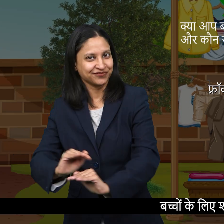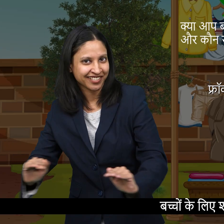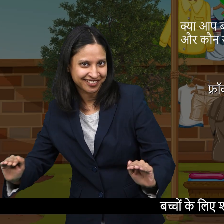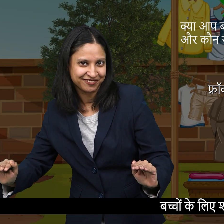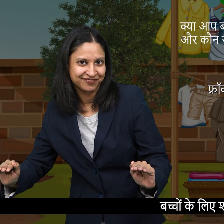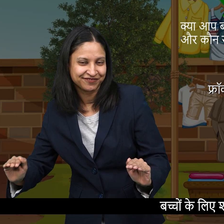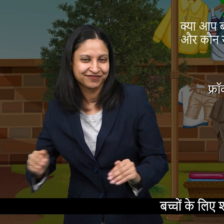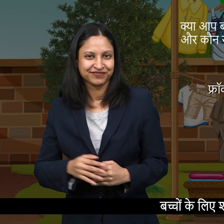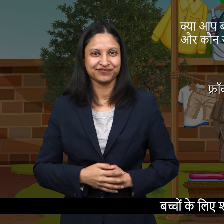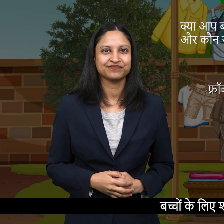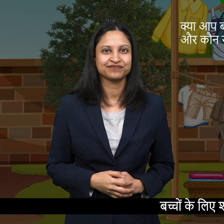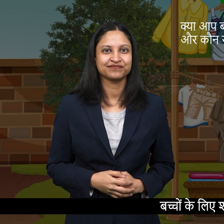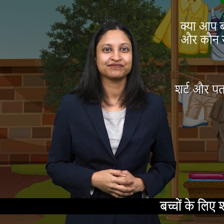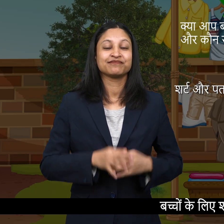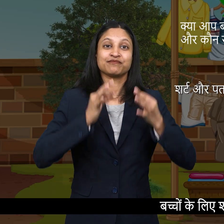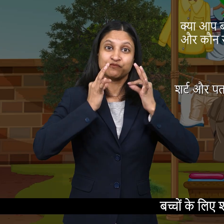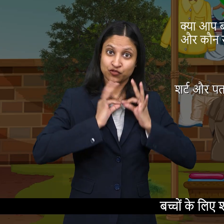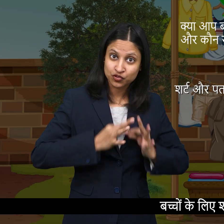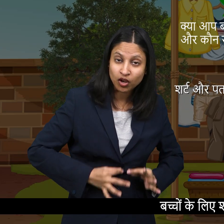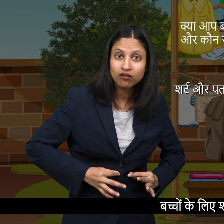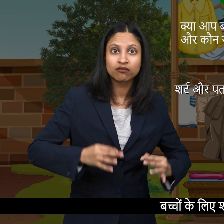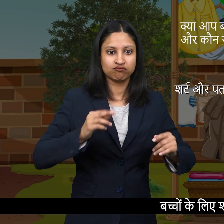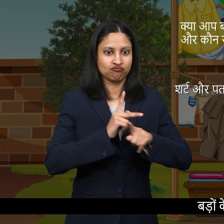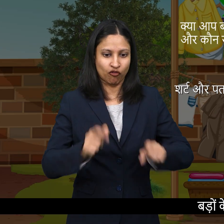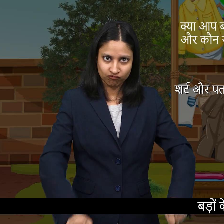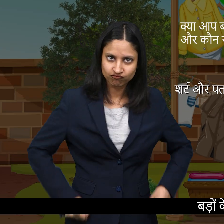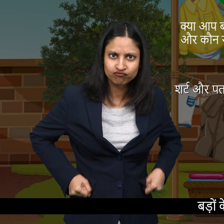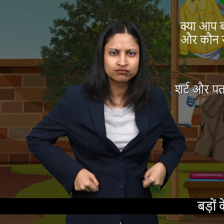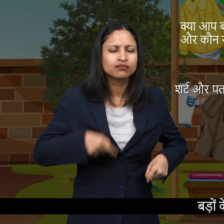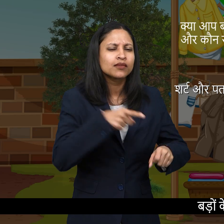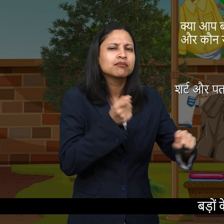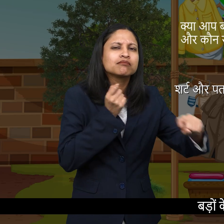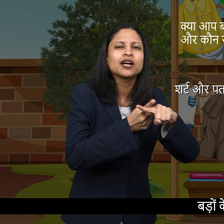बच्चों के लिए, शर्ट और पतलून बड़ों के लिए,